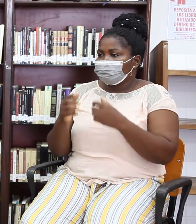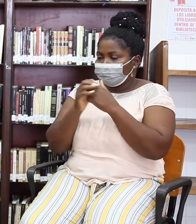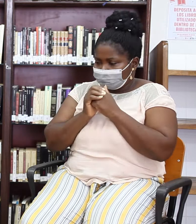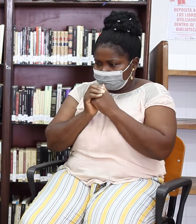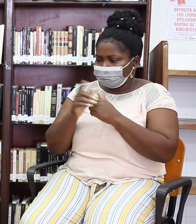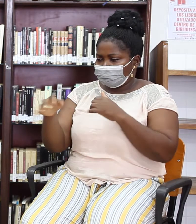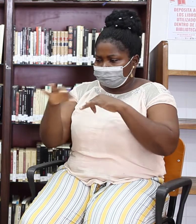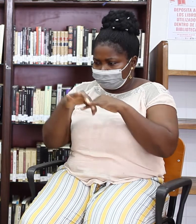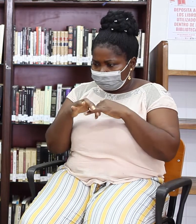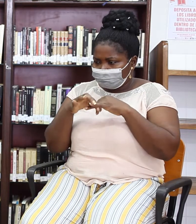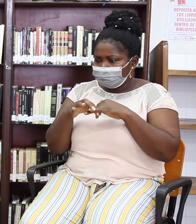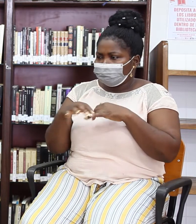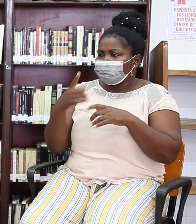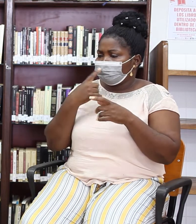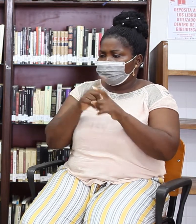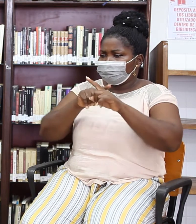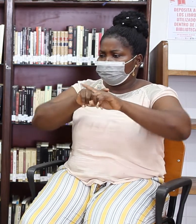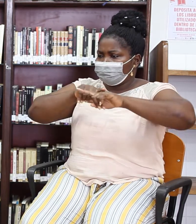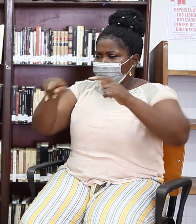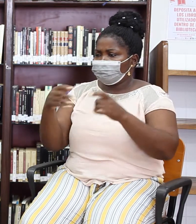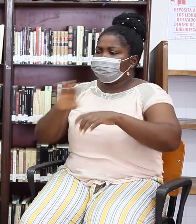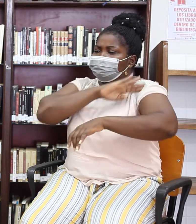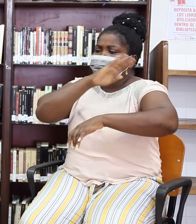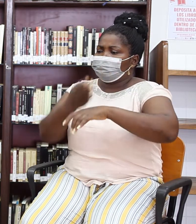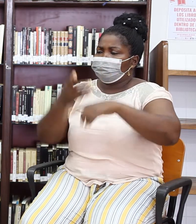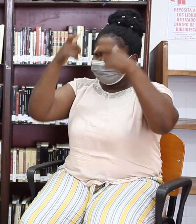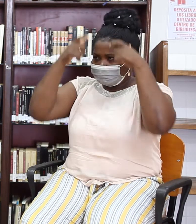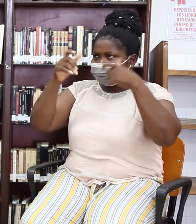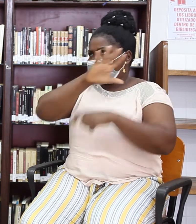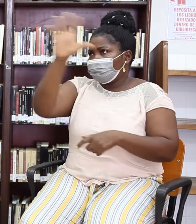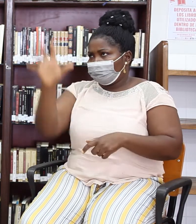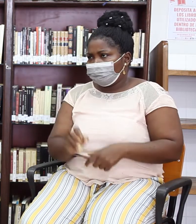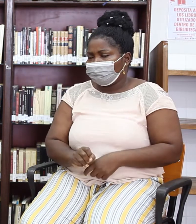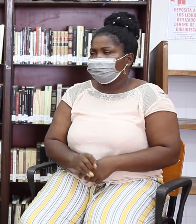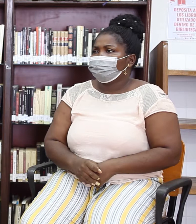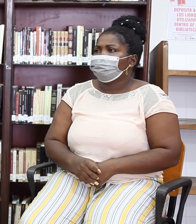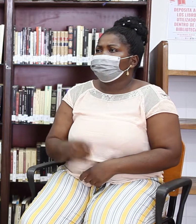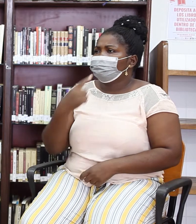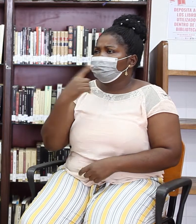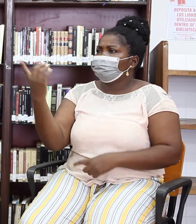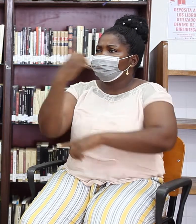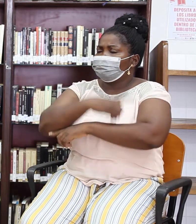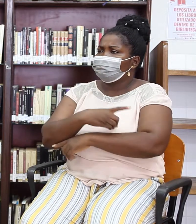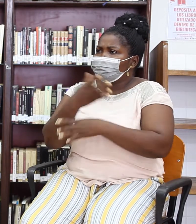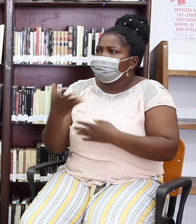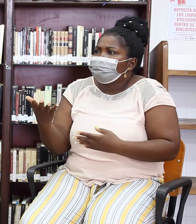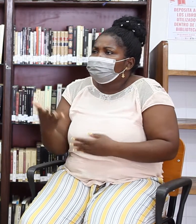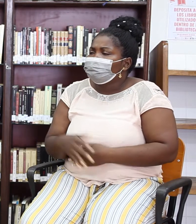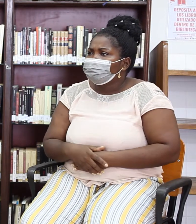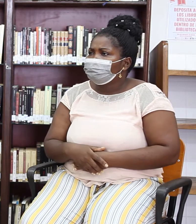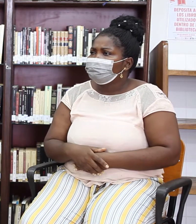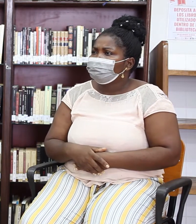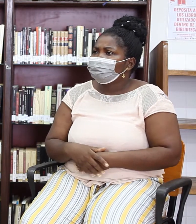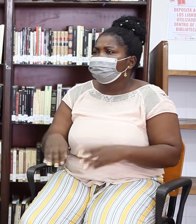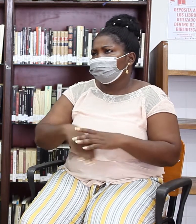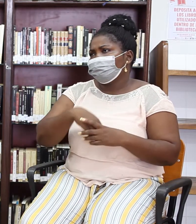aquel anillo porque lo convertía en el rey más poderoso de África. Mas llegó un día en que,